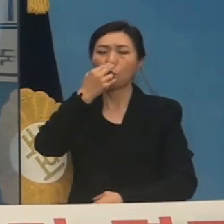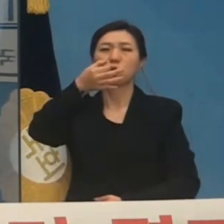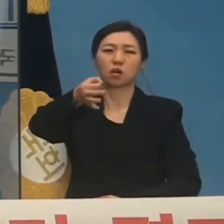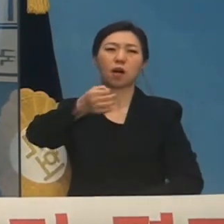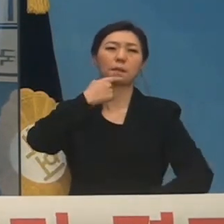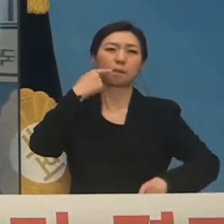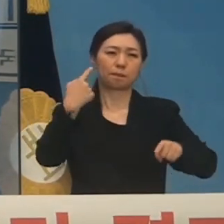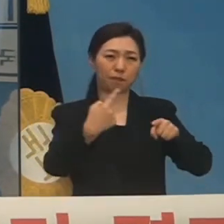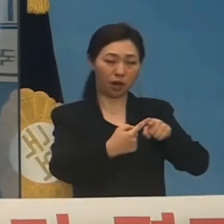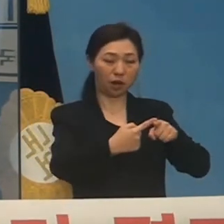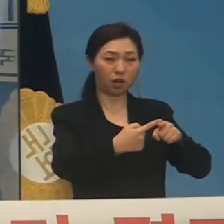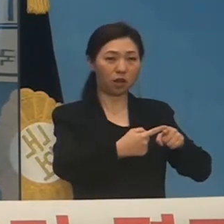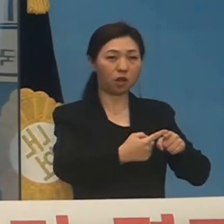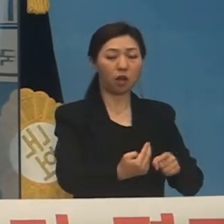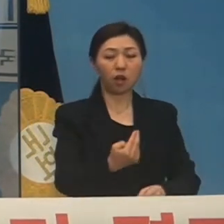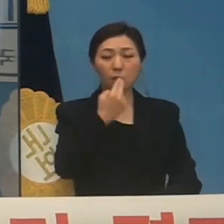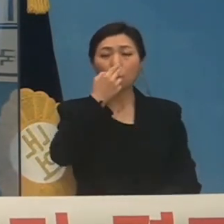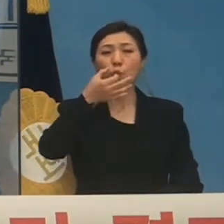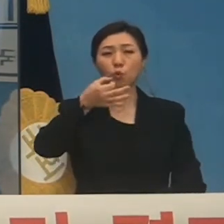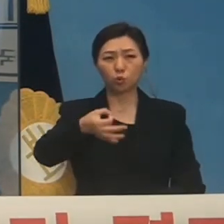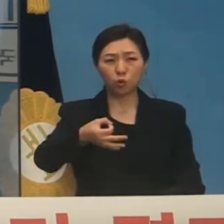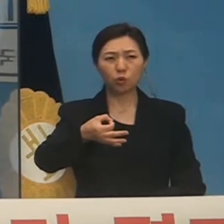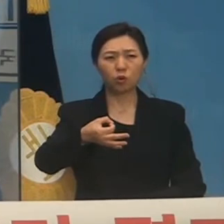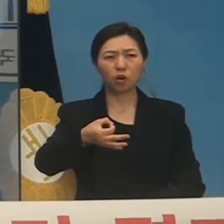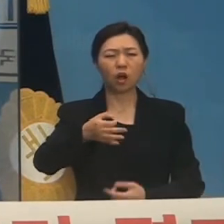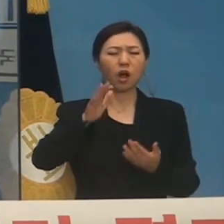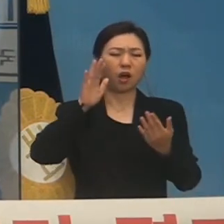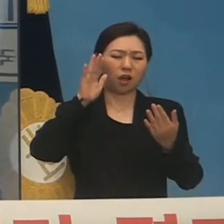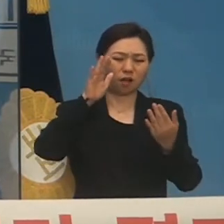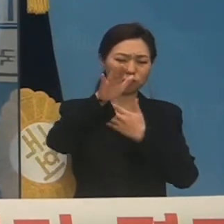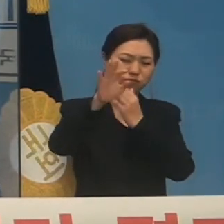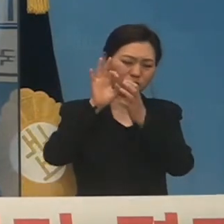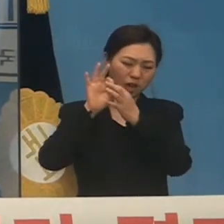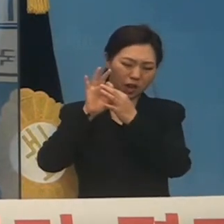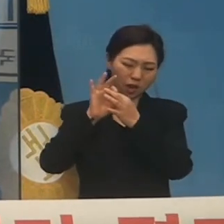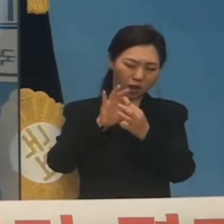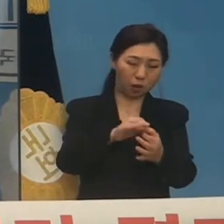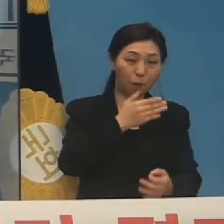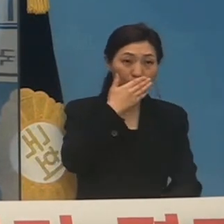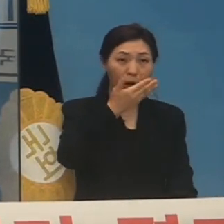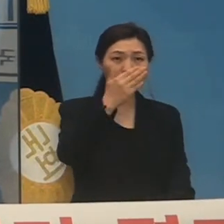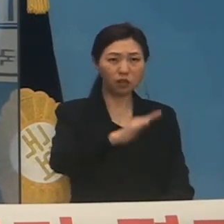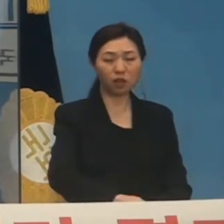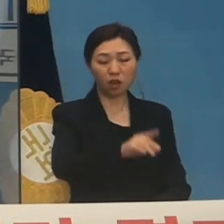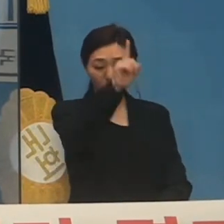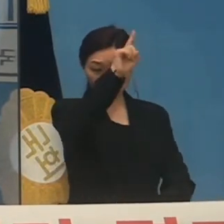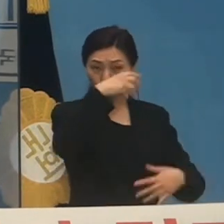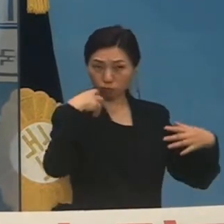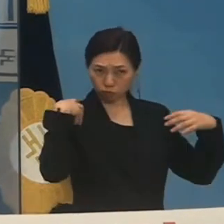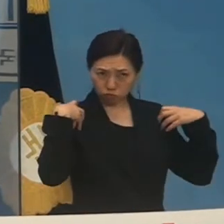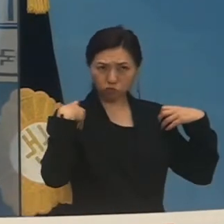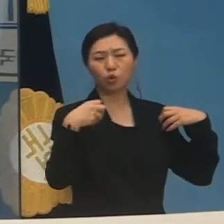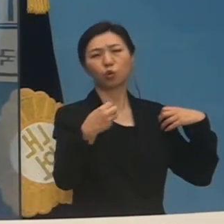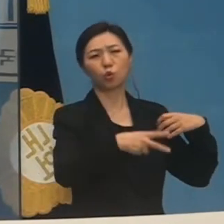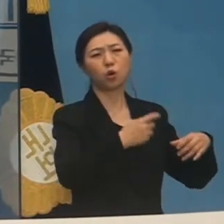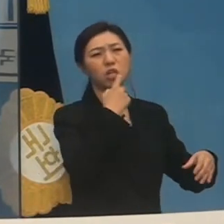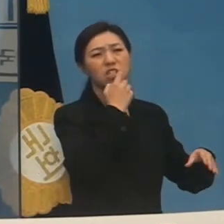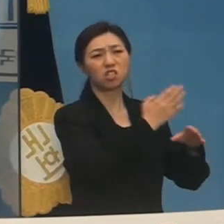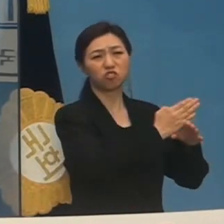목숨값이며 앞으로도 목숨값일 것입니다. 그러나 정부와 민주당은 쌀값을